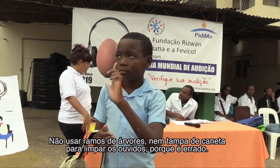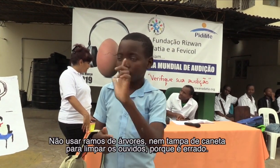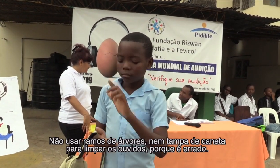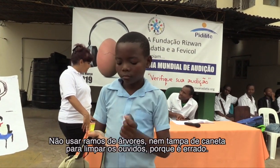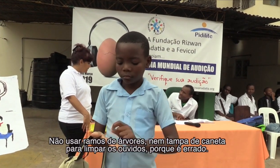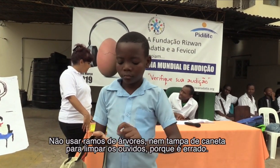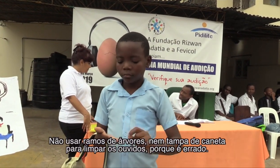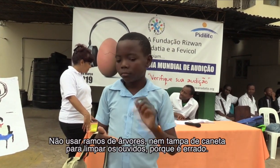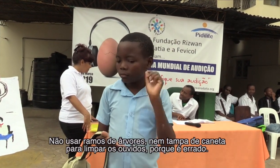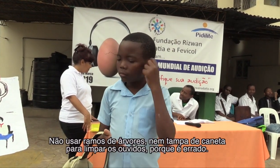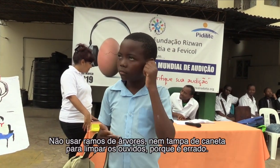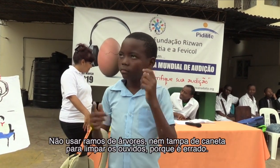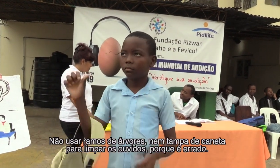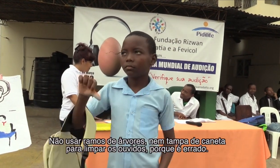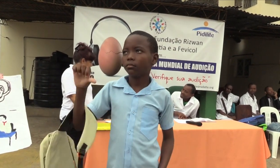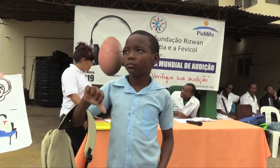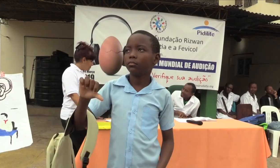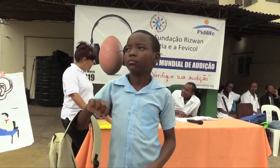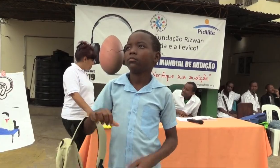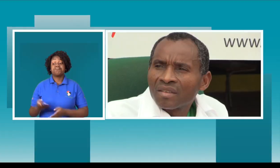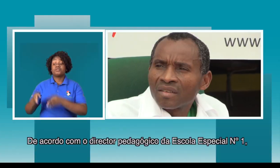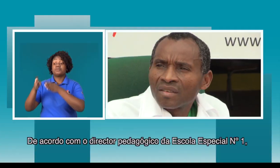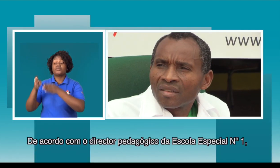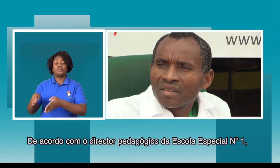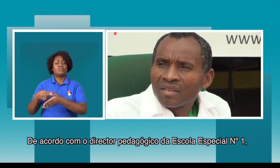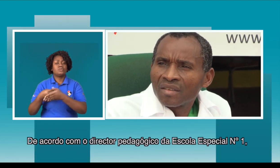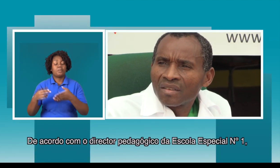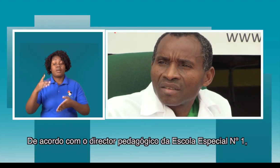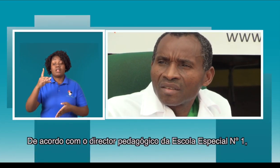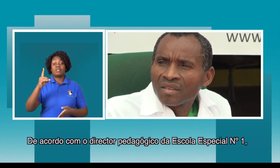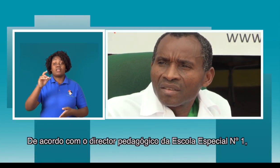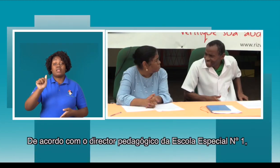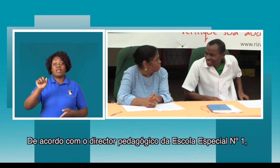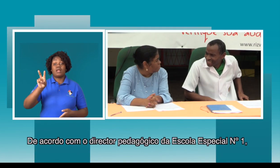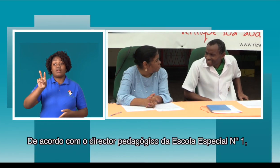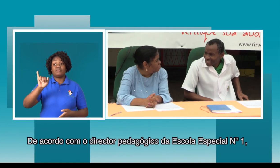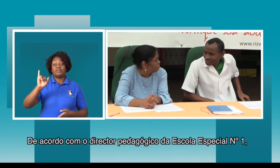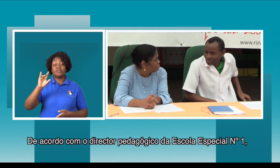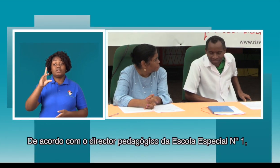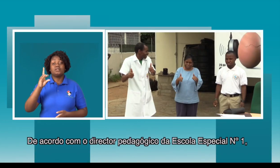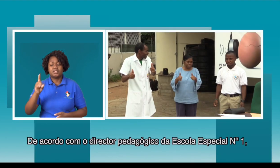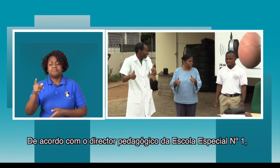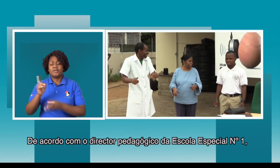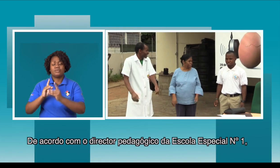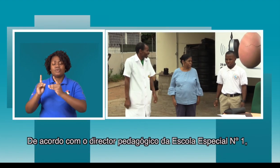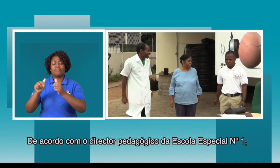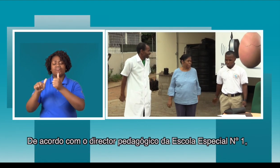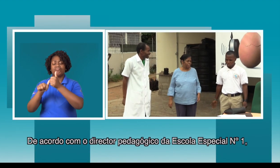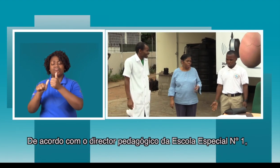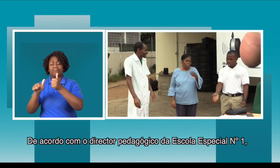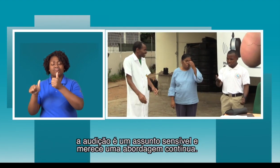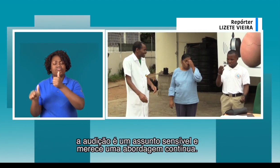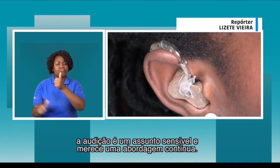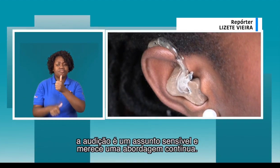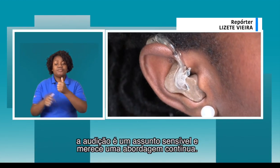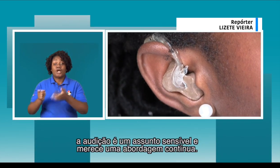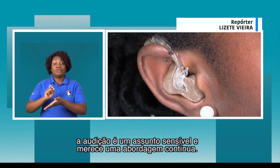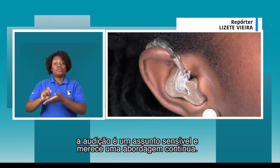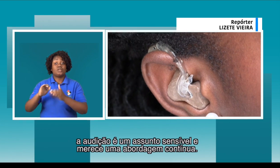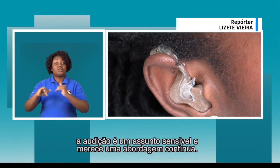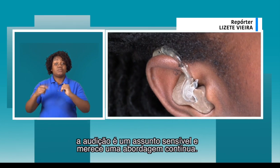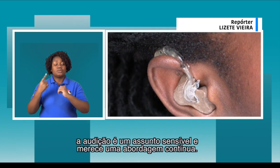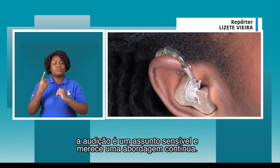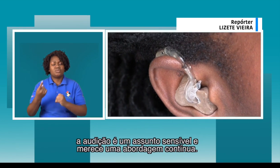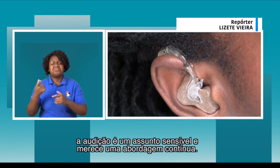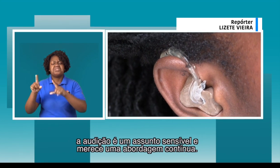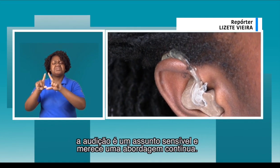ouvidos. Está errado. De acordo com o diretor pedagógico da Escola Especial Número 1, a audição